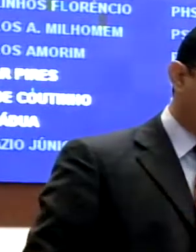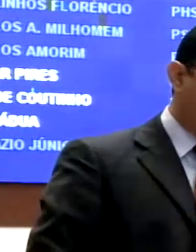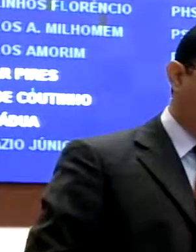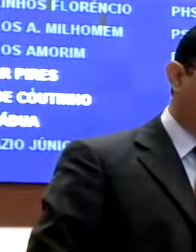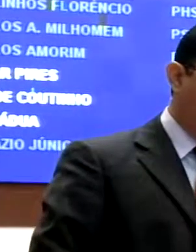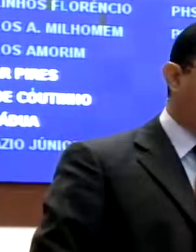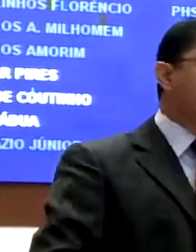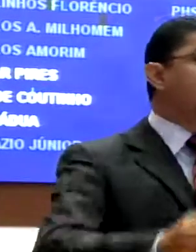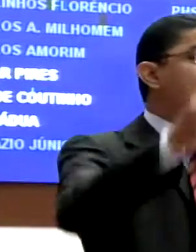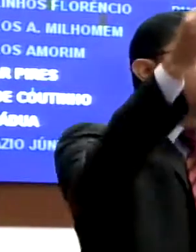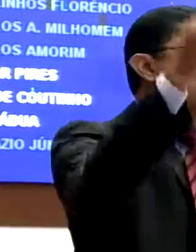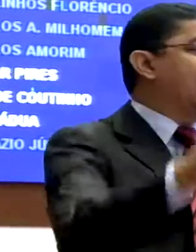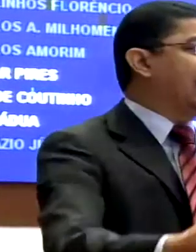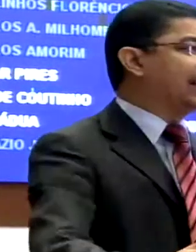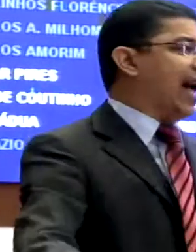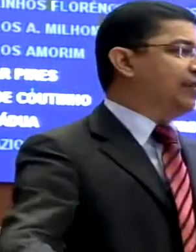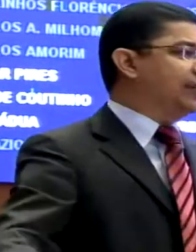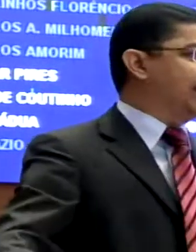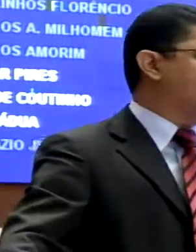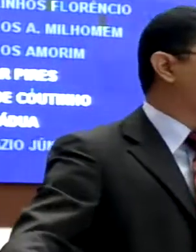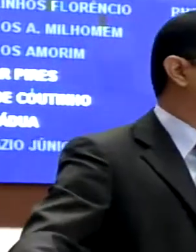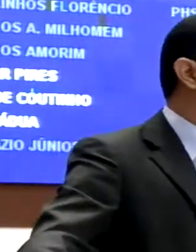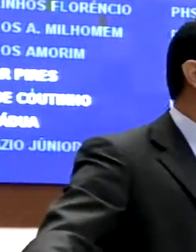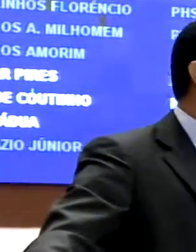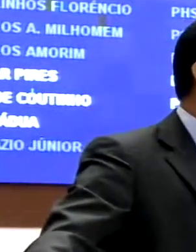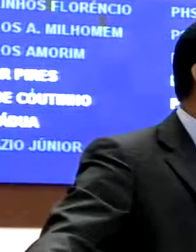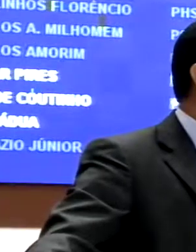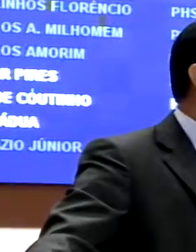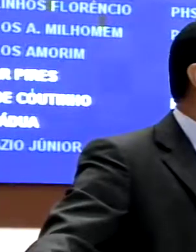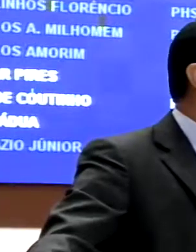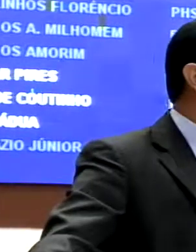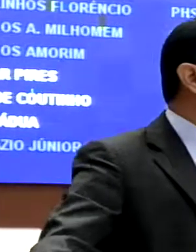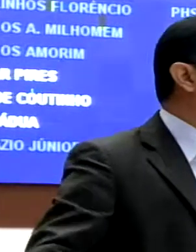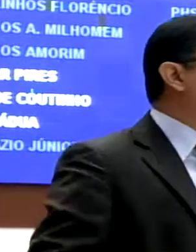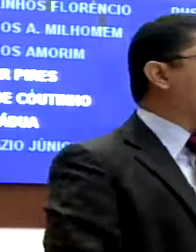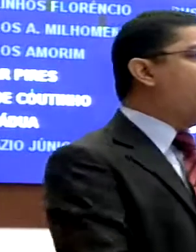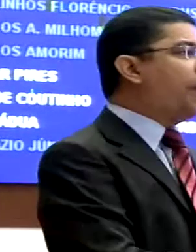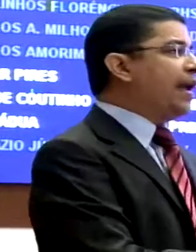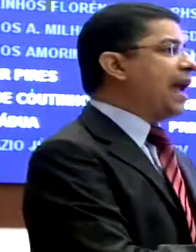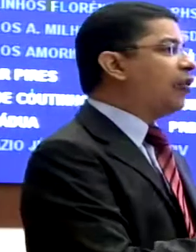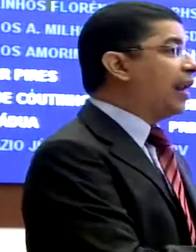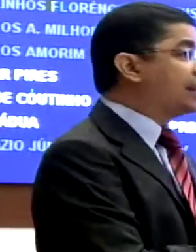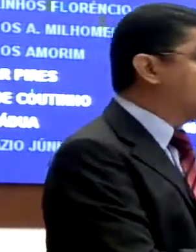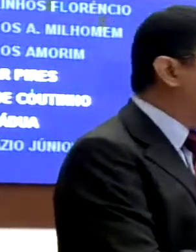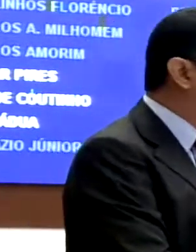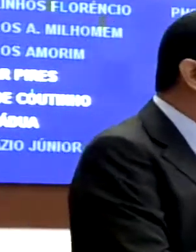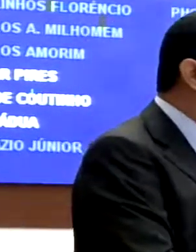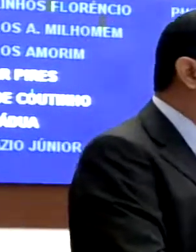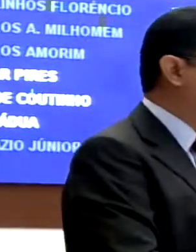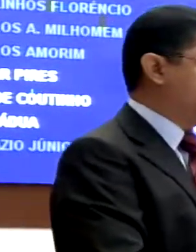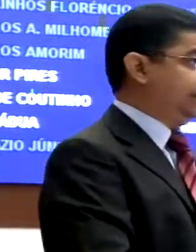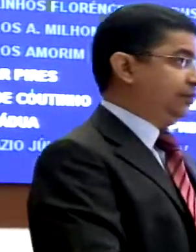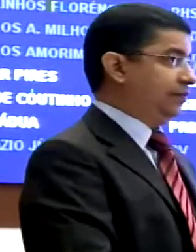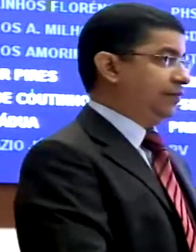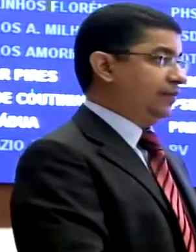primeira questão: o que diz o secretário de Segurança? Ele bota a culpa em